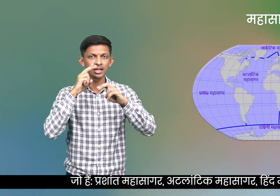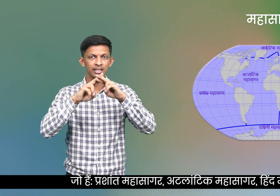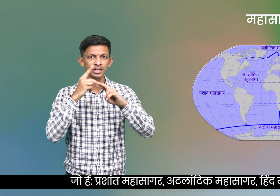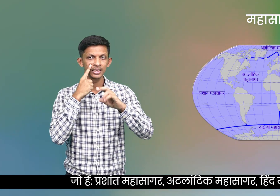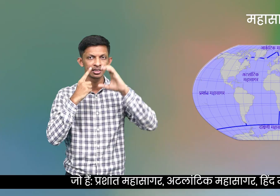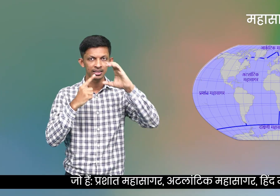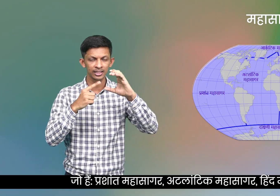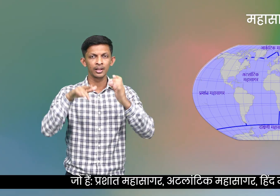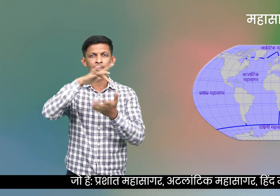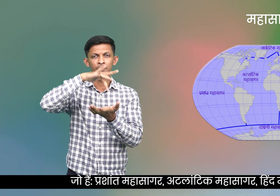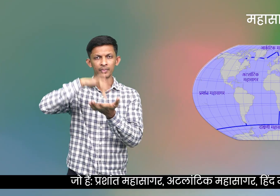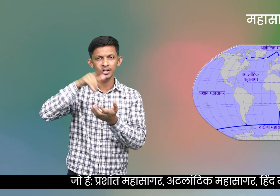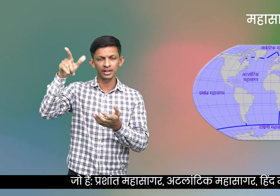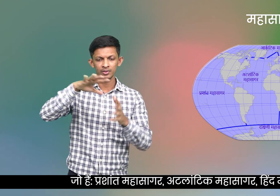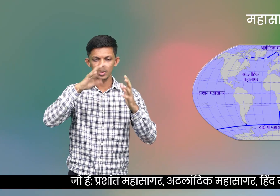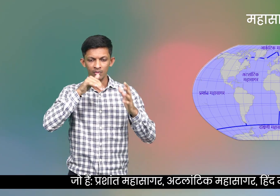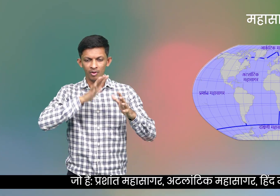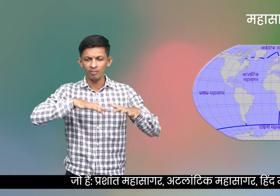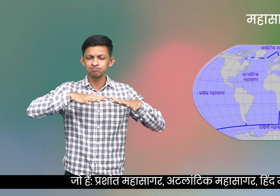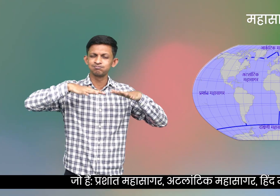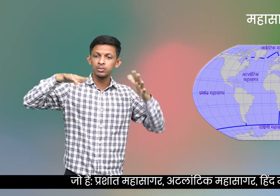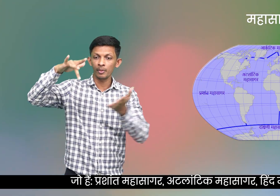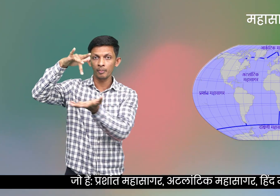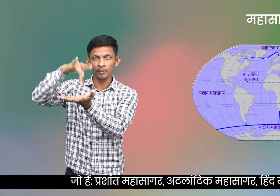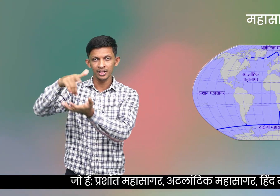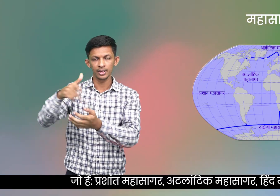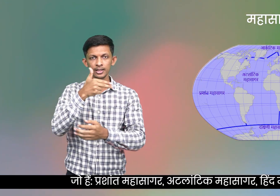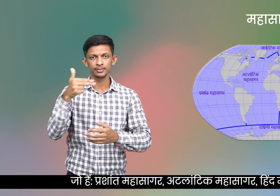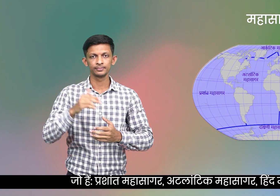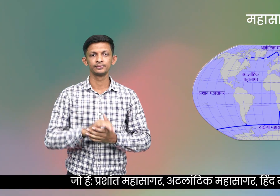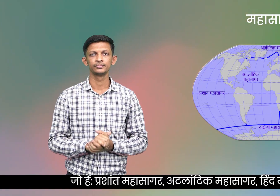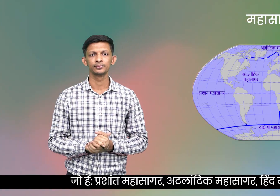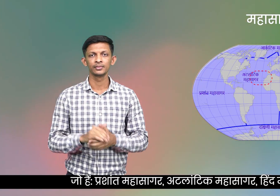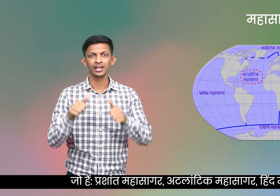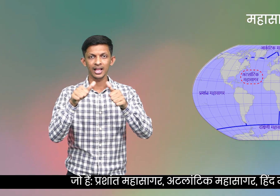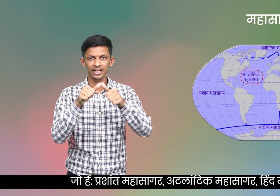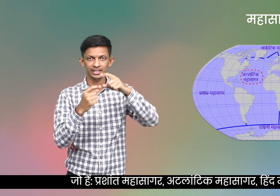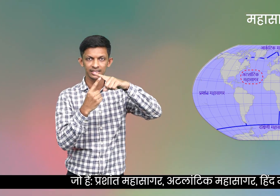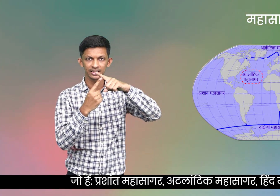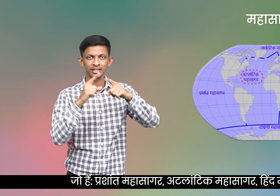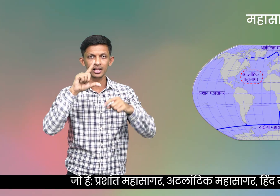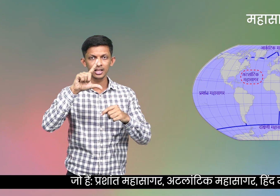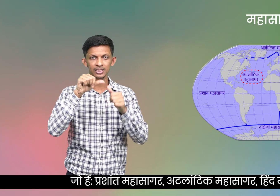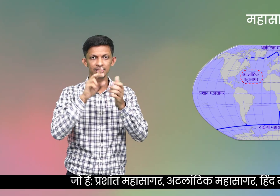जो हैं प्रशांत महासागर, अटलांटिक महासागर, हिंद